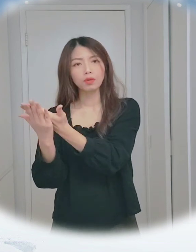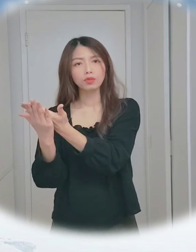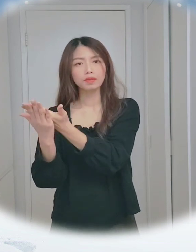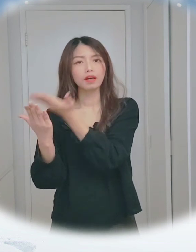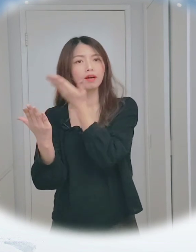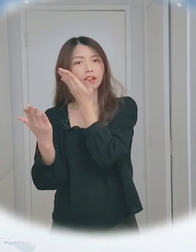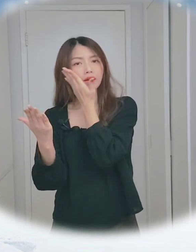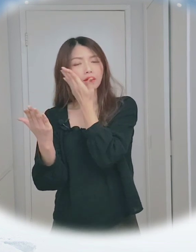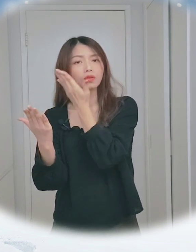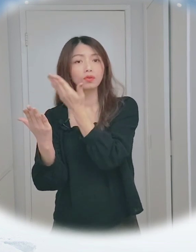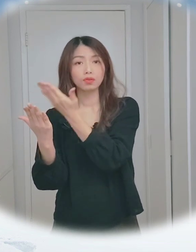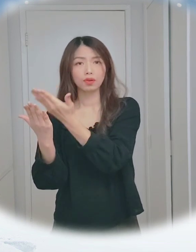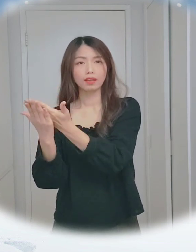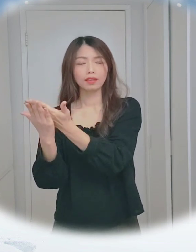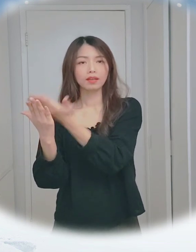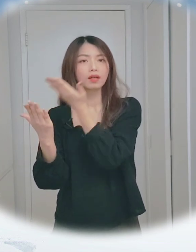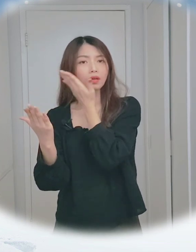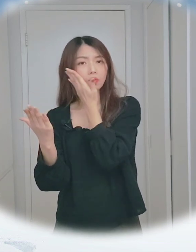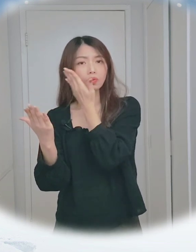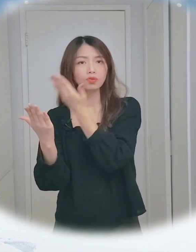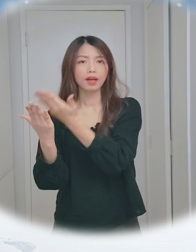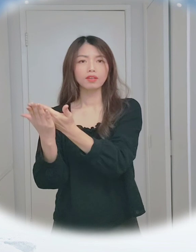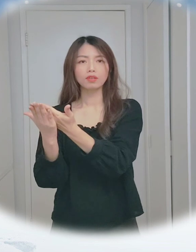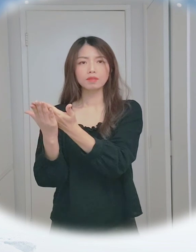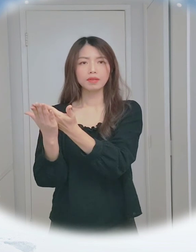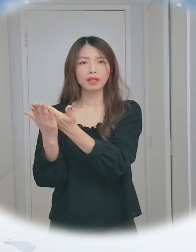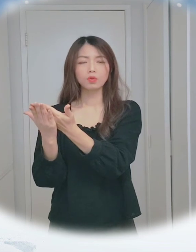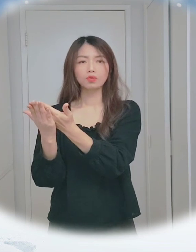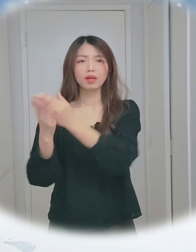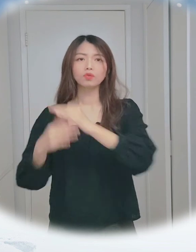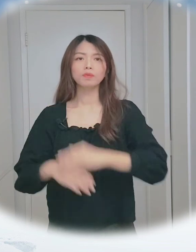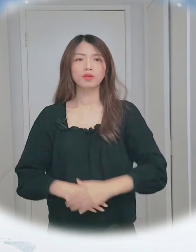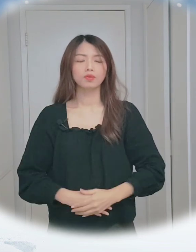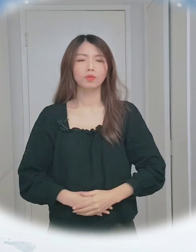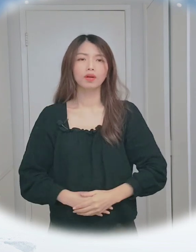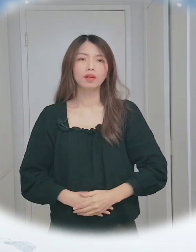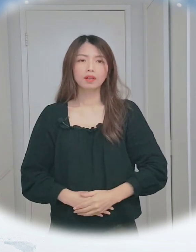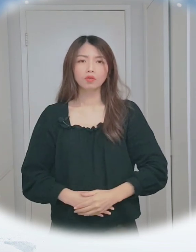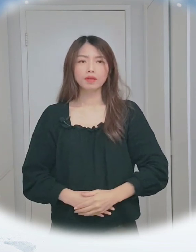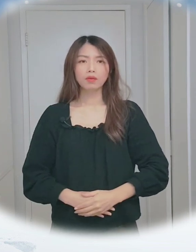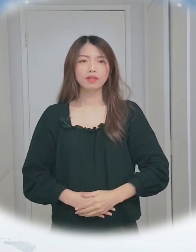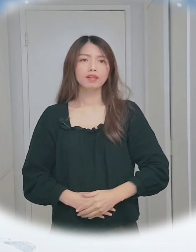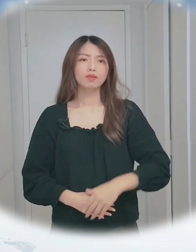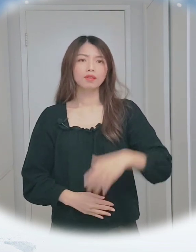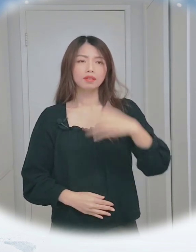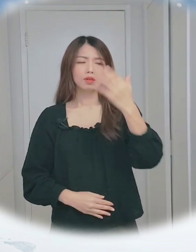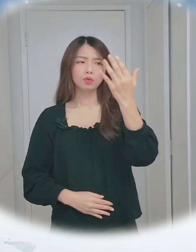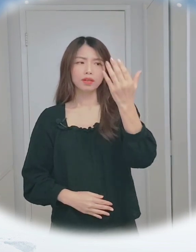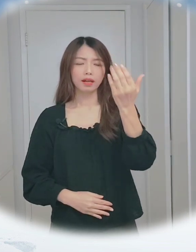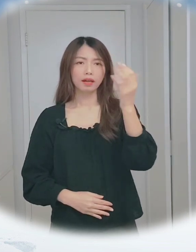바닥 위에 올려 놓으시면 돼요. 귀중한 소중한 이런 뜻입니다. 소중한 꿈이 되죠. 꿈이라고 하는 뜻의